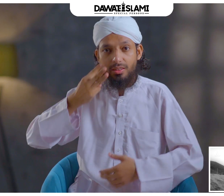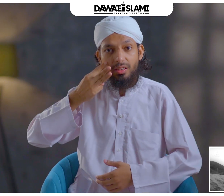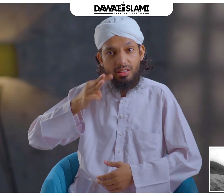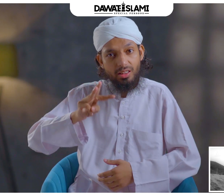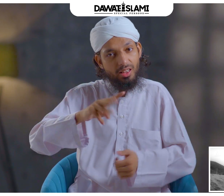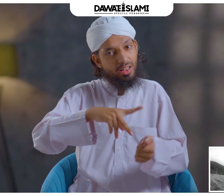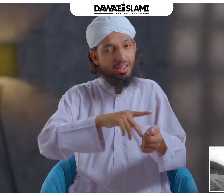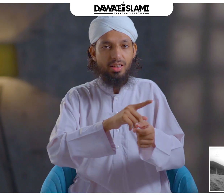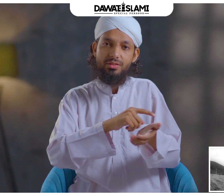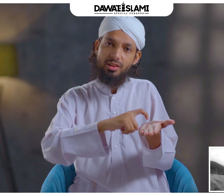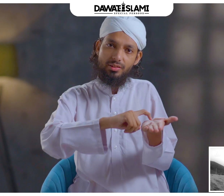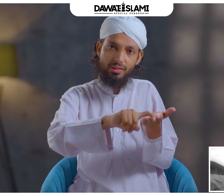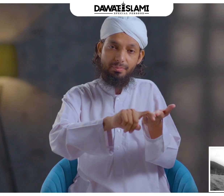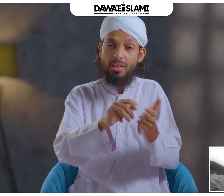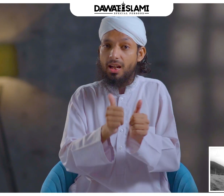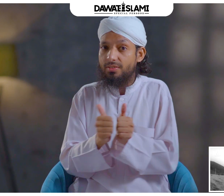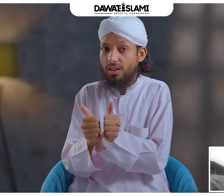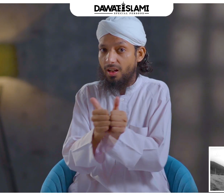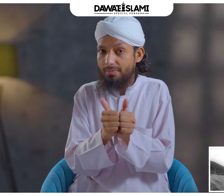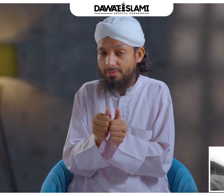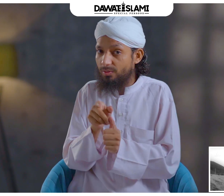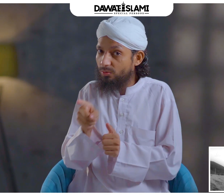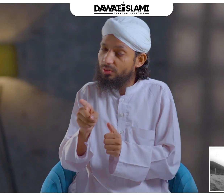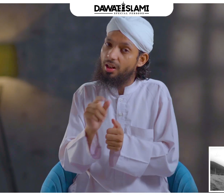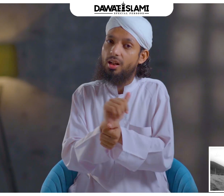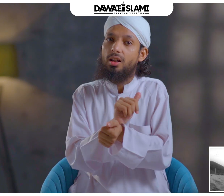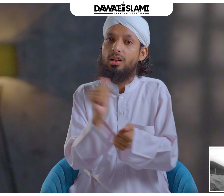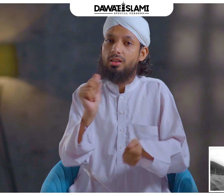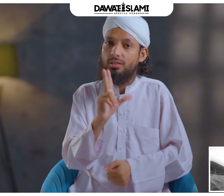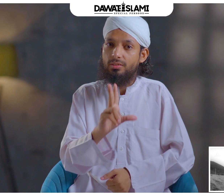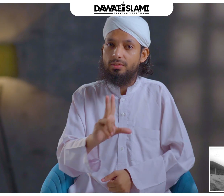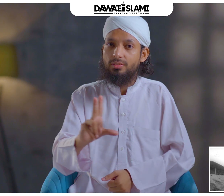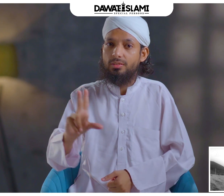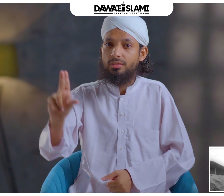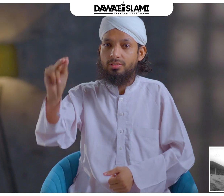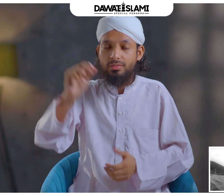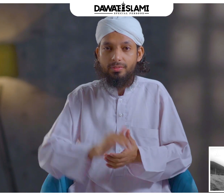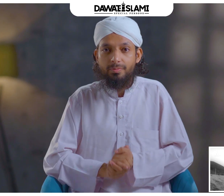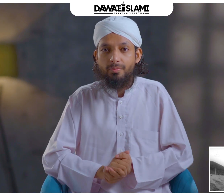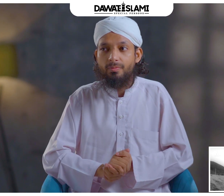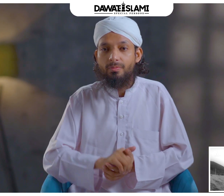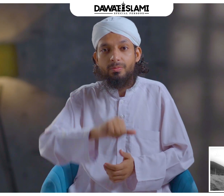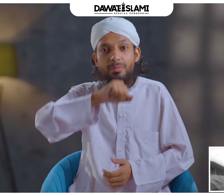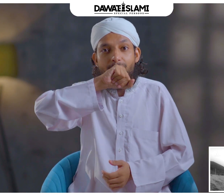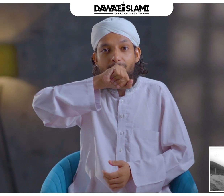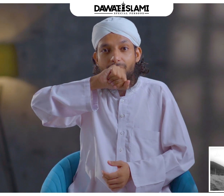ہوں، اسے 3 دن کی مہلت پر رہا کر دیا جائے۔ ایک جلیل القدر صحابی کی ضمانت پر نوجوان کو رہا کر دیا گیا۔